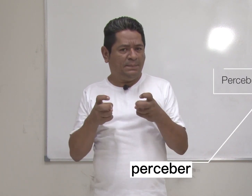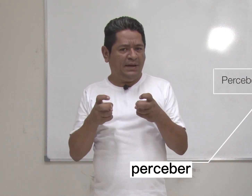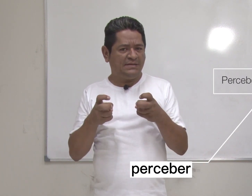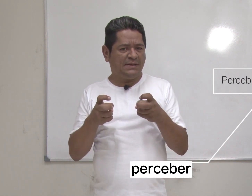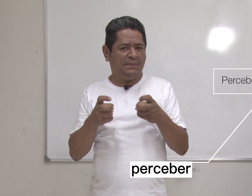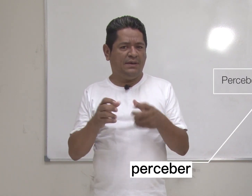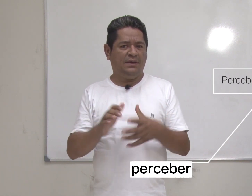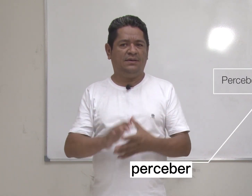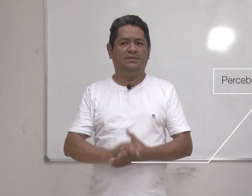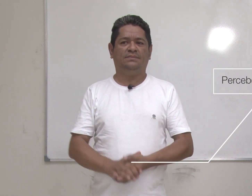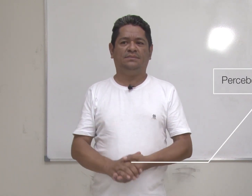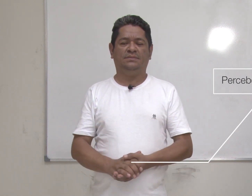perceber,